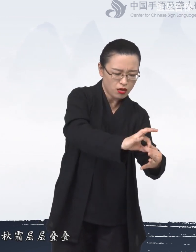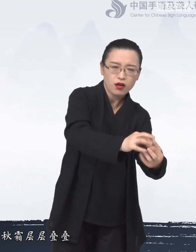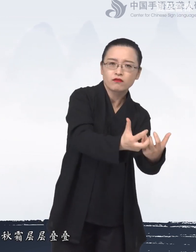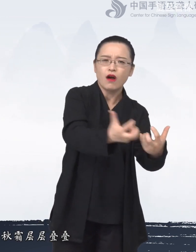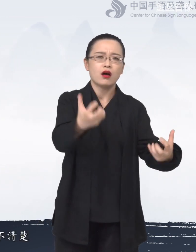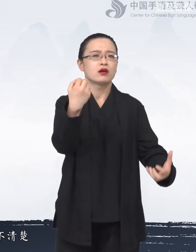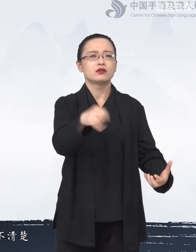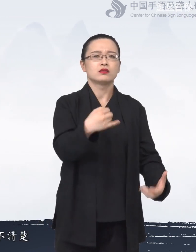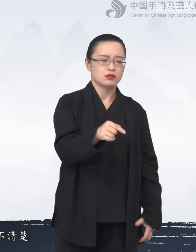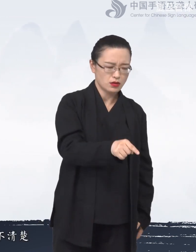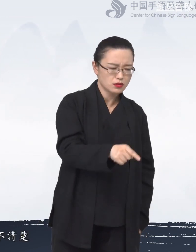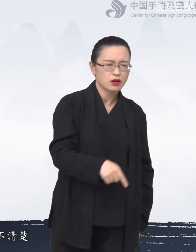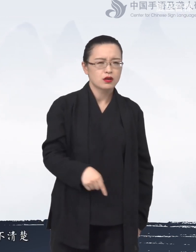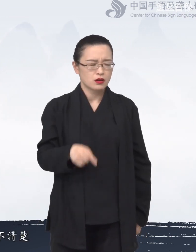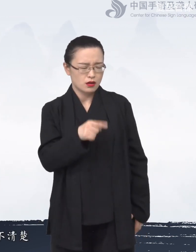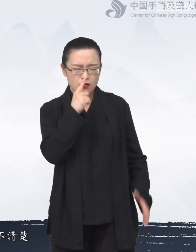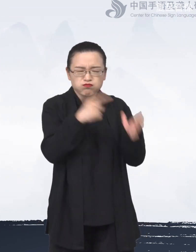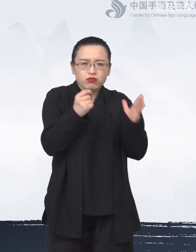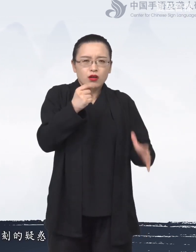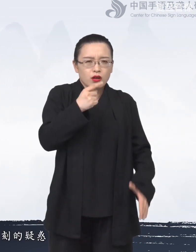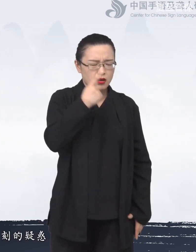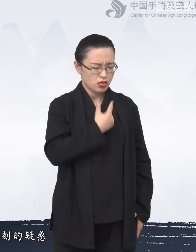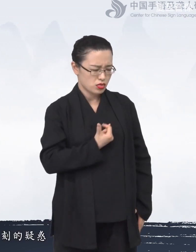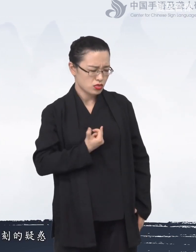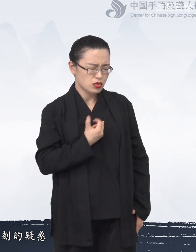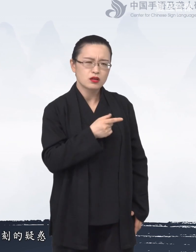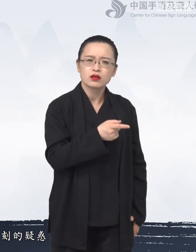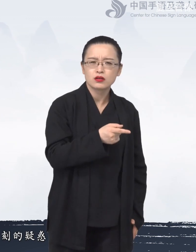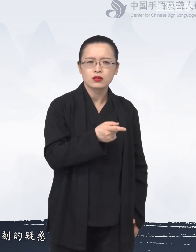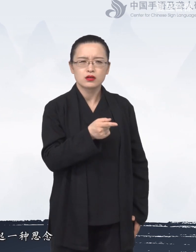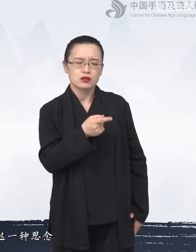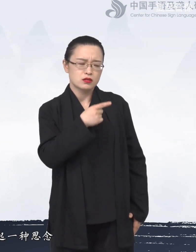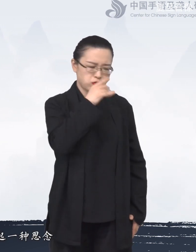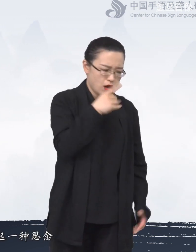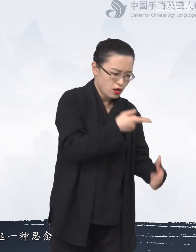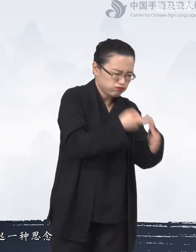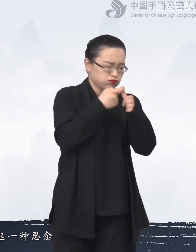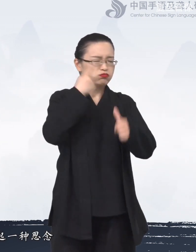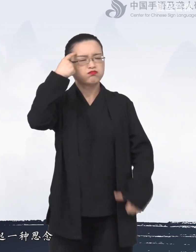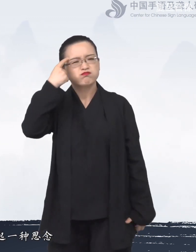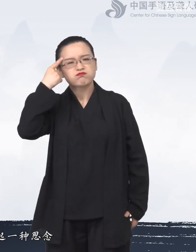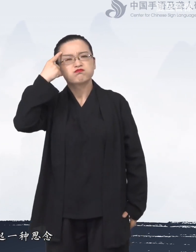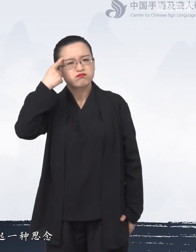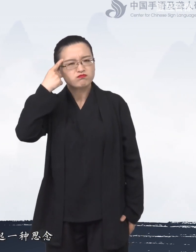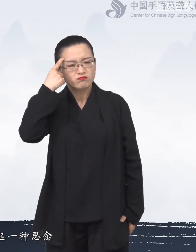叠，分不清楚。这种片刻的疑惑突然勾起一种思